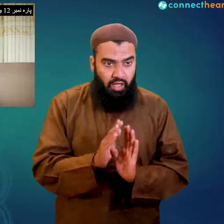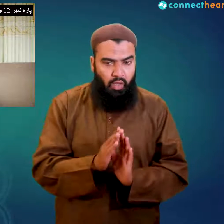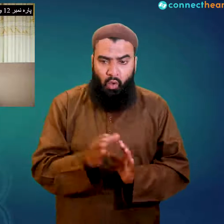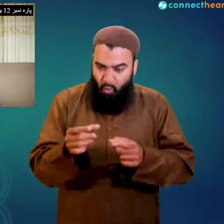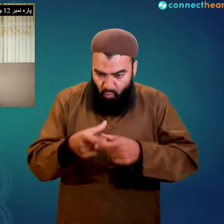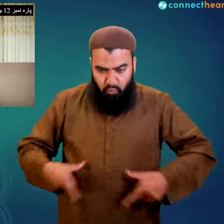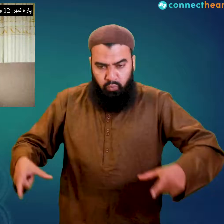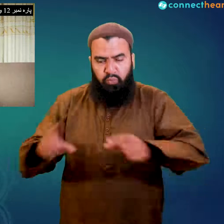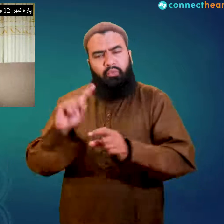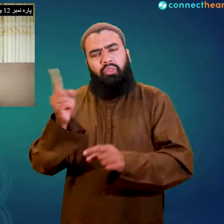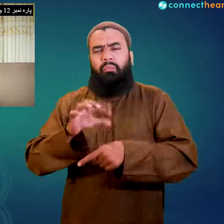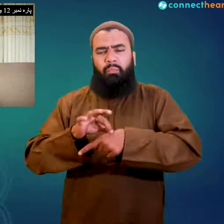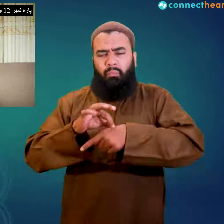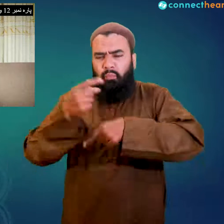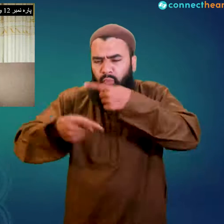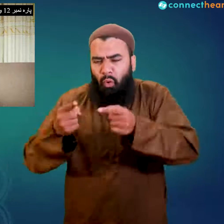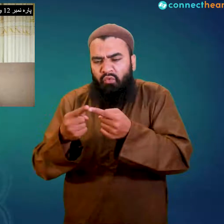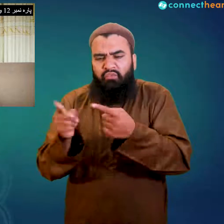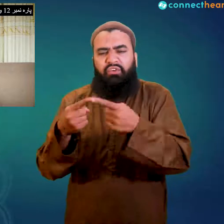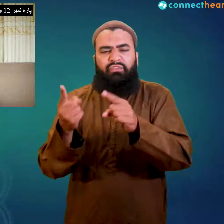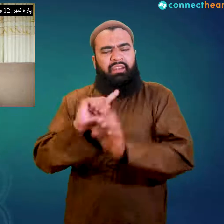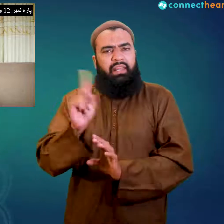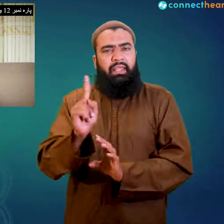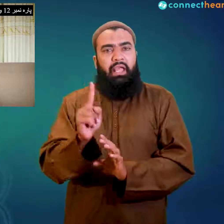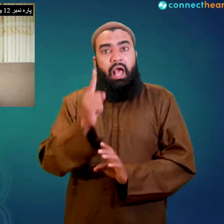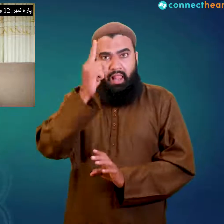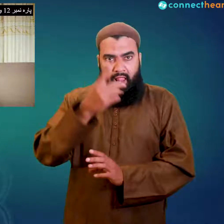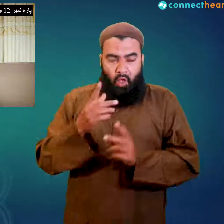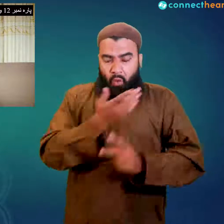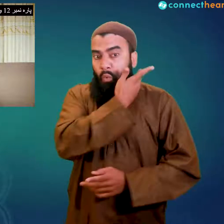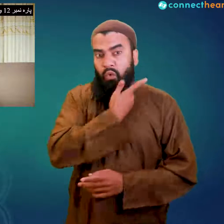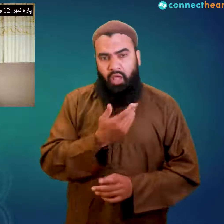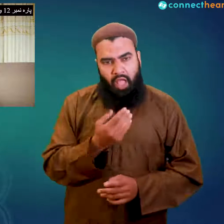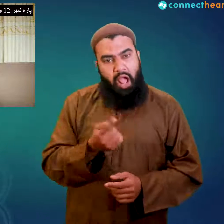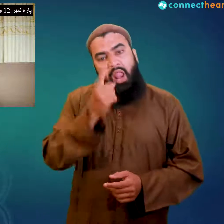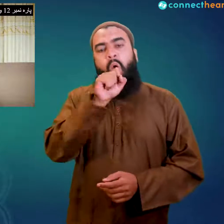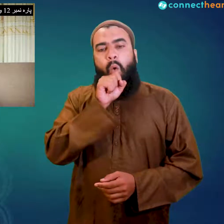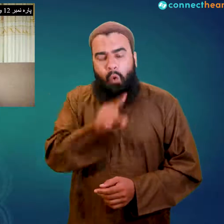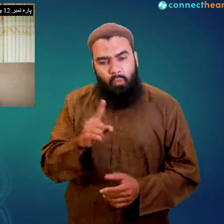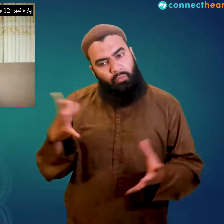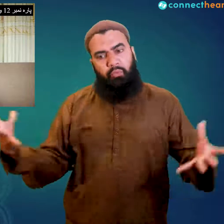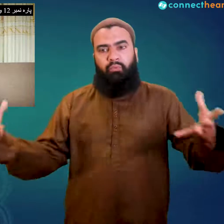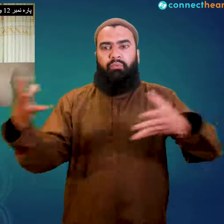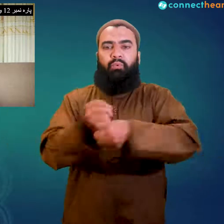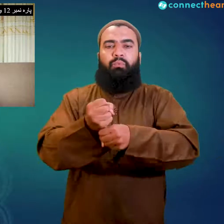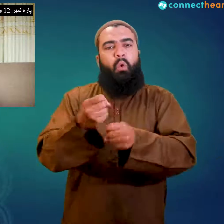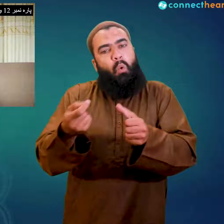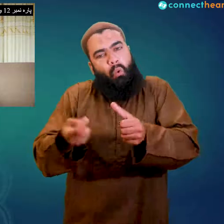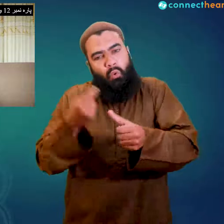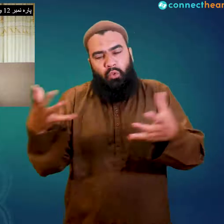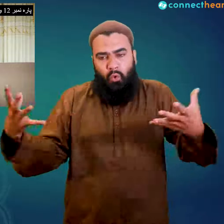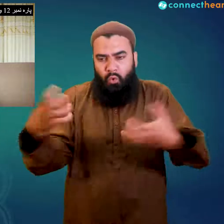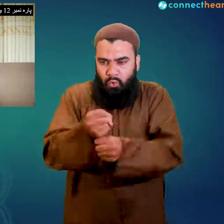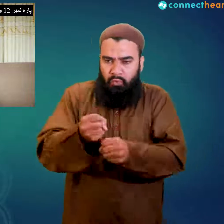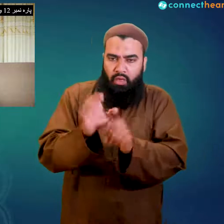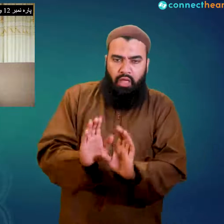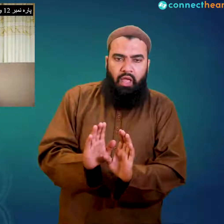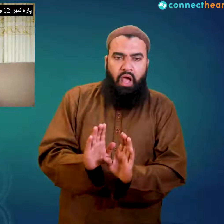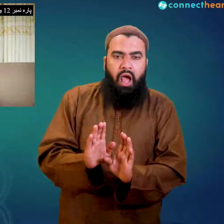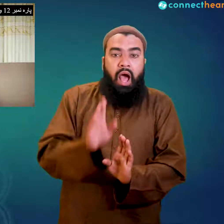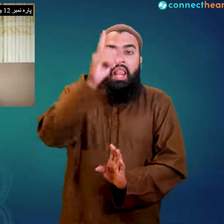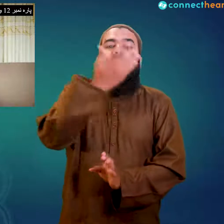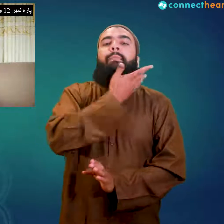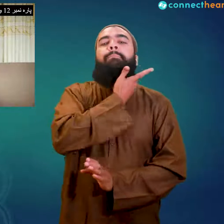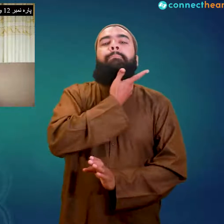اللہ کی طرف سے حکمت پر رکھا گیا، حکمت کے لیے رکھا گیا کہ انسان کو اختیار دیا گیا کہ وہ اپنے اختیار